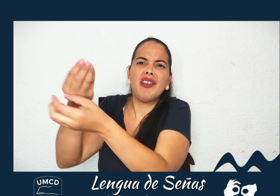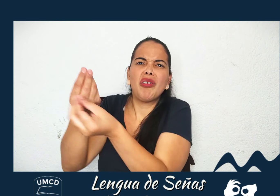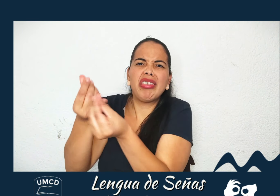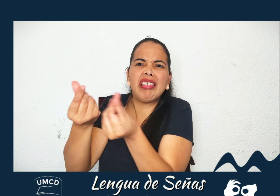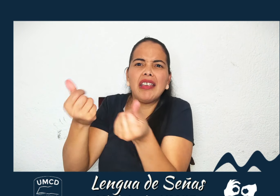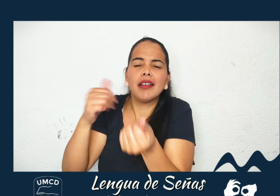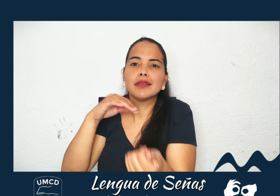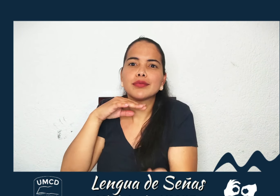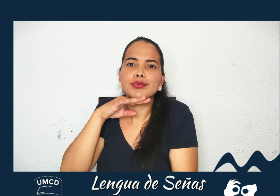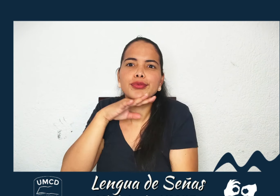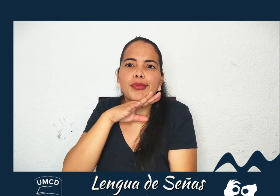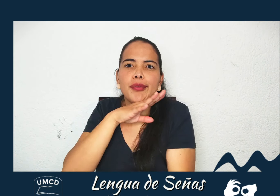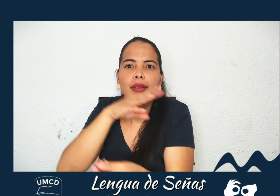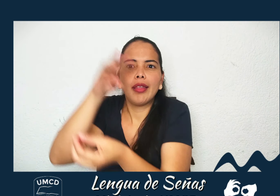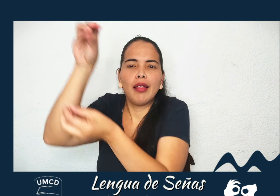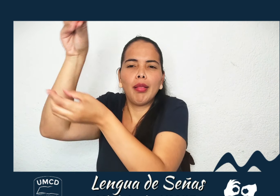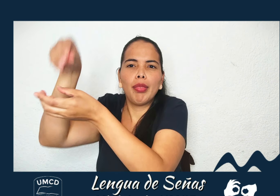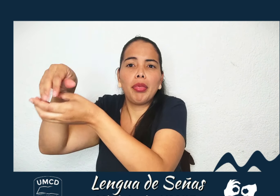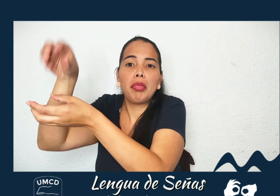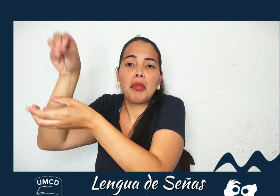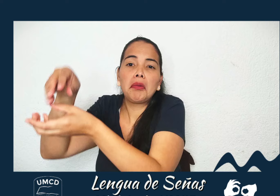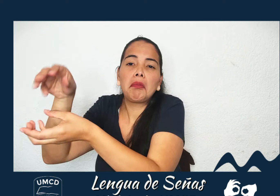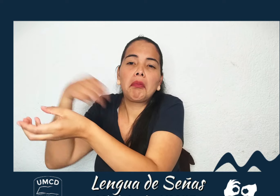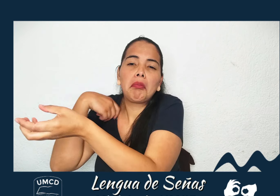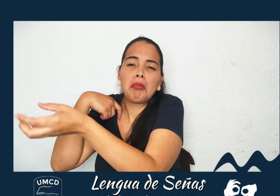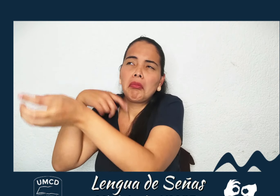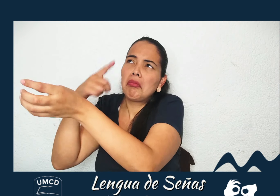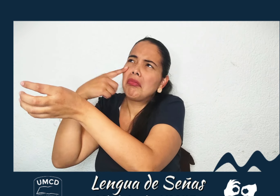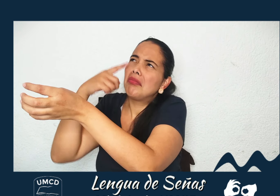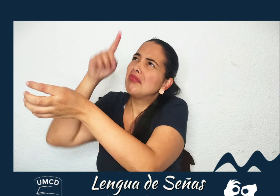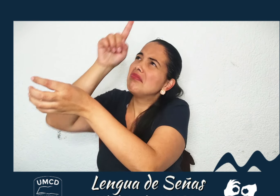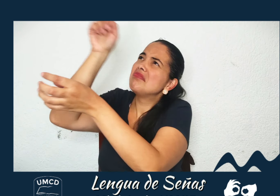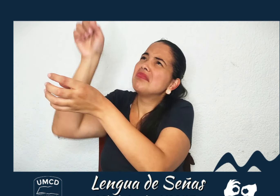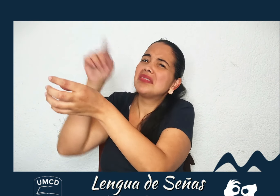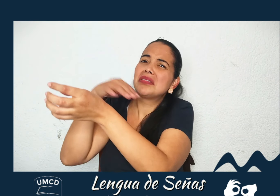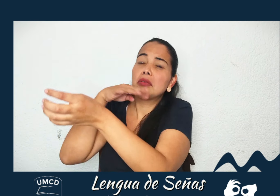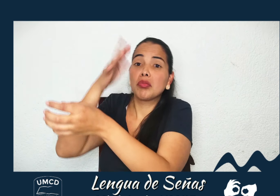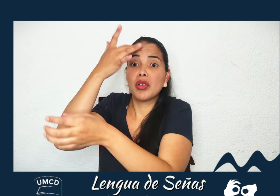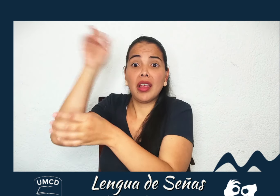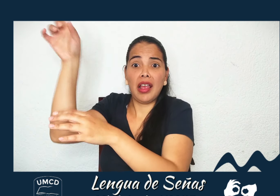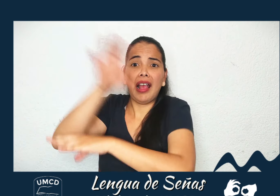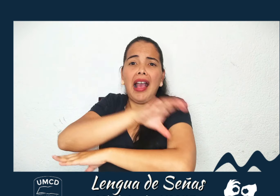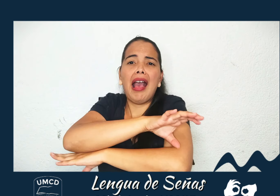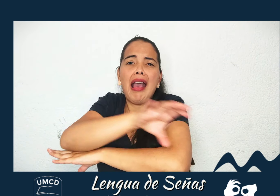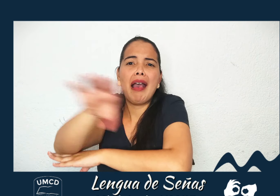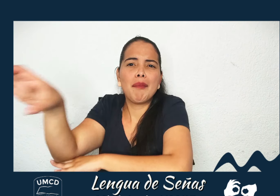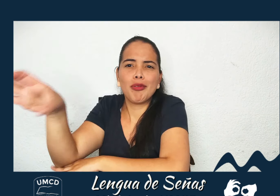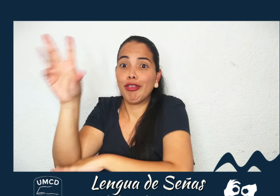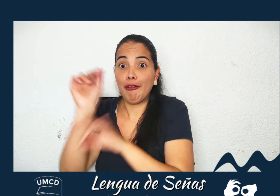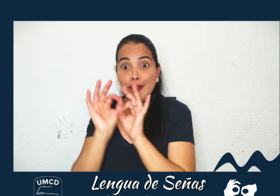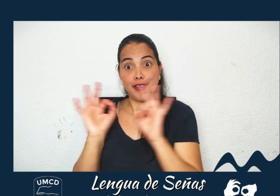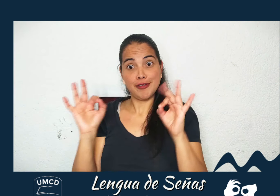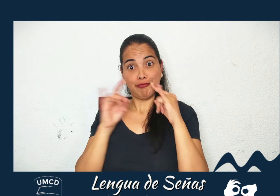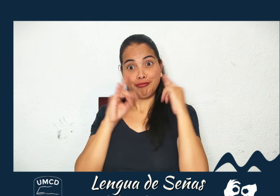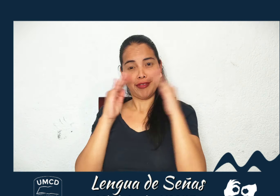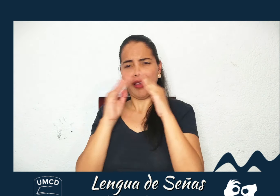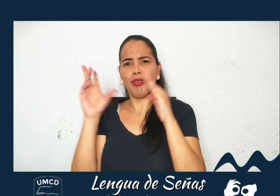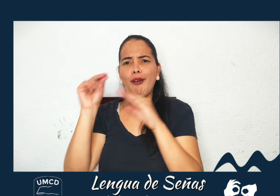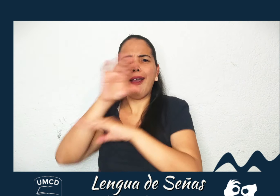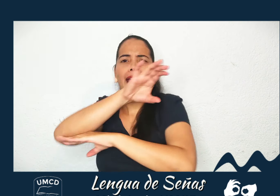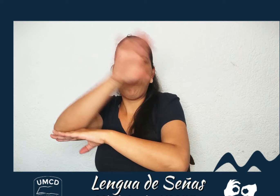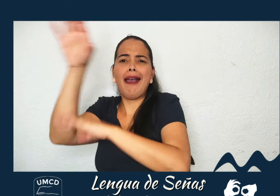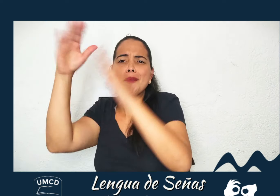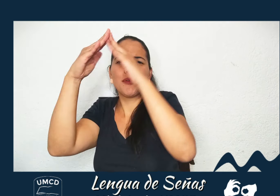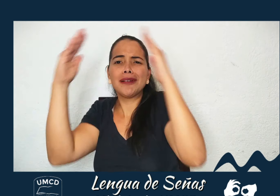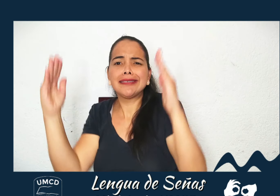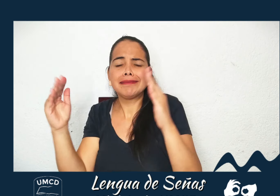de tierra y un poco de basura que se encontraba en el techo, pues es una ciudad de campo. Hojas y ramas y todo eso se posan